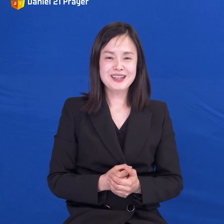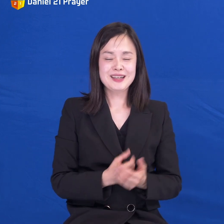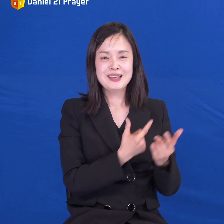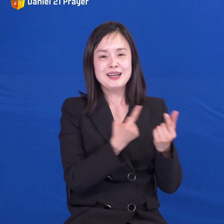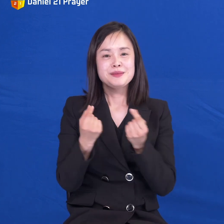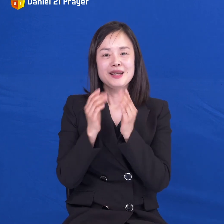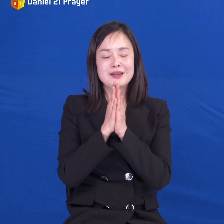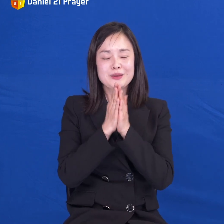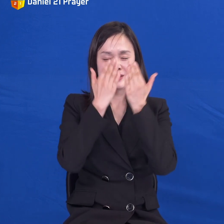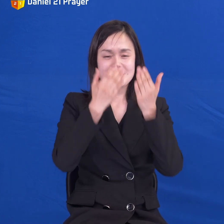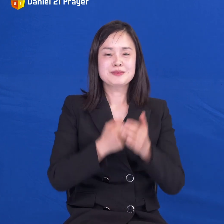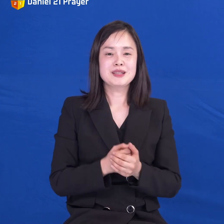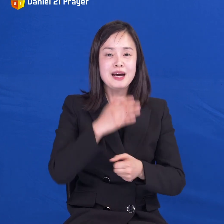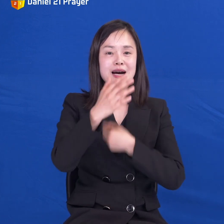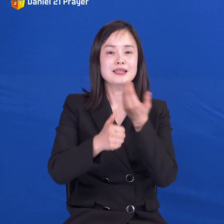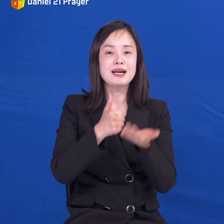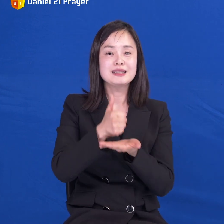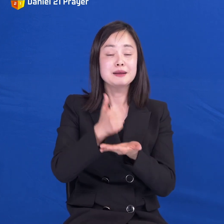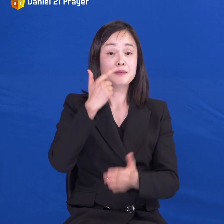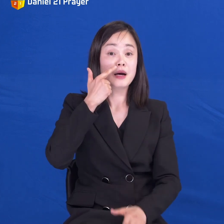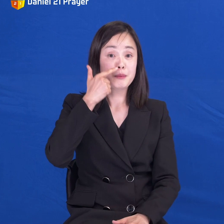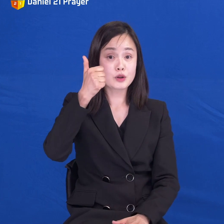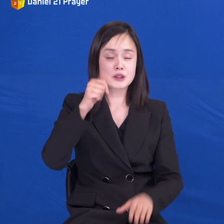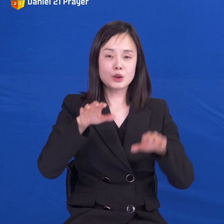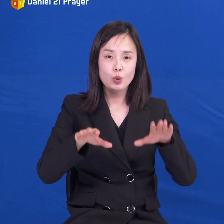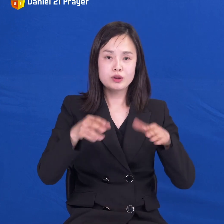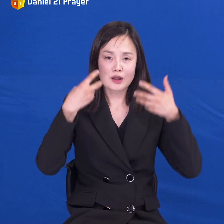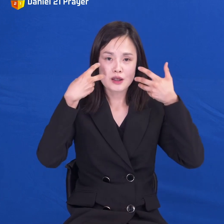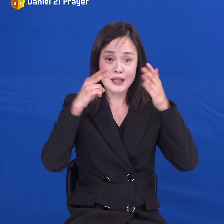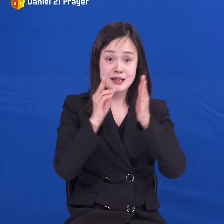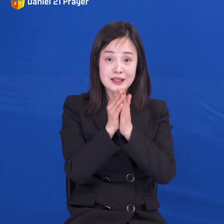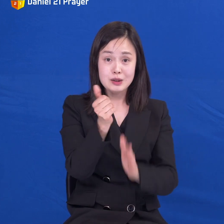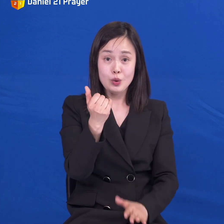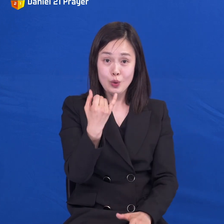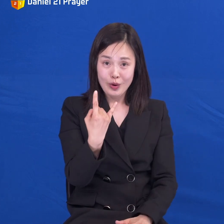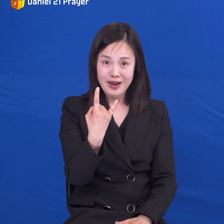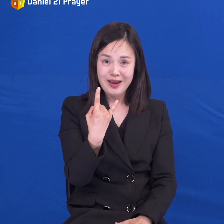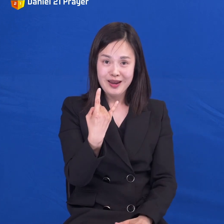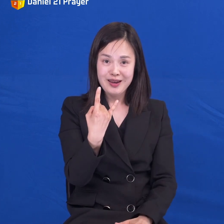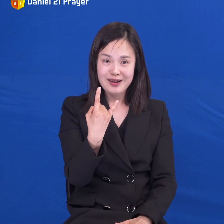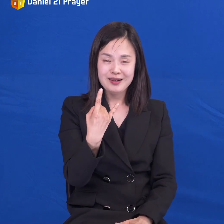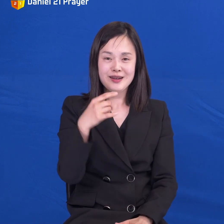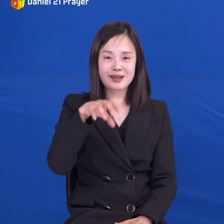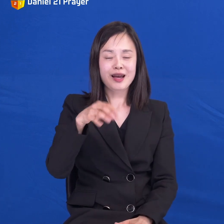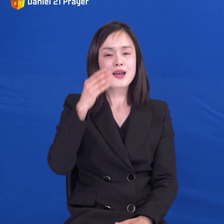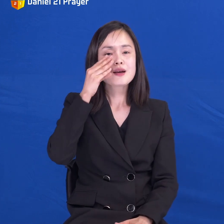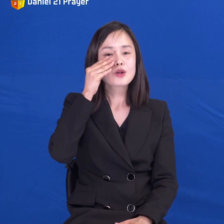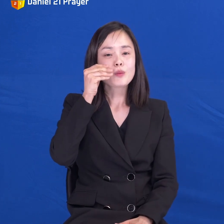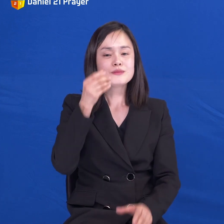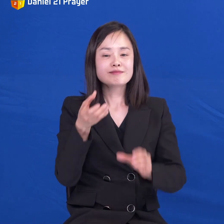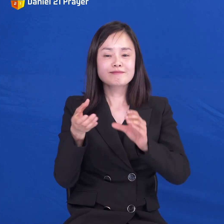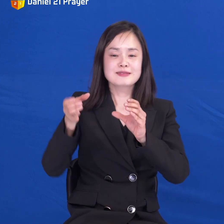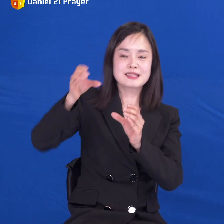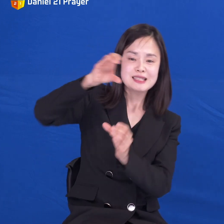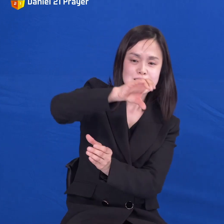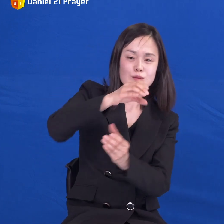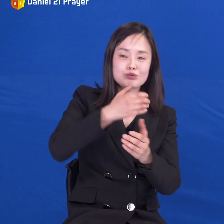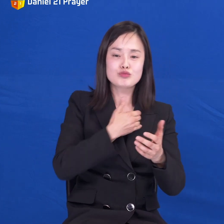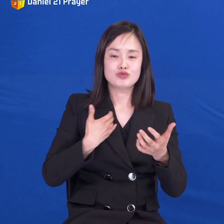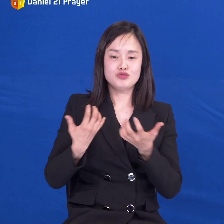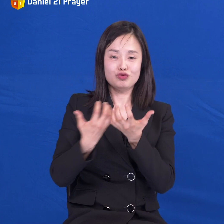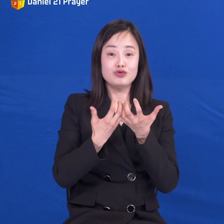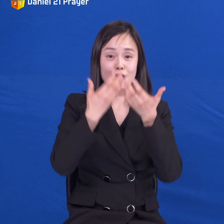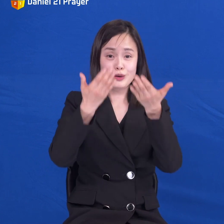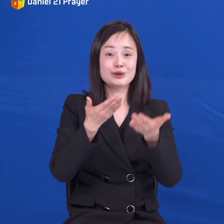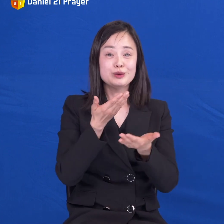아버지, 오늘 이 다니엘 기도회에 넘치는 기름을 부어 주시옵소서. 모두가